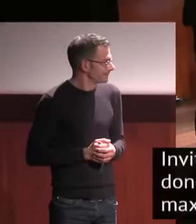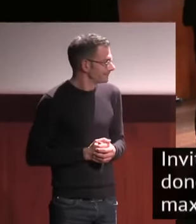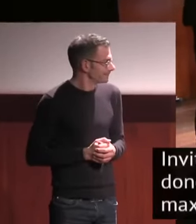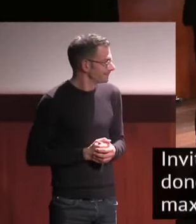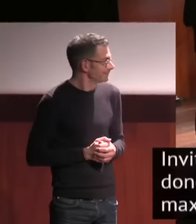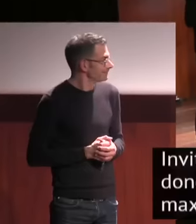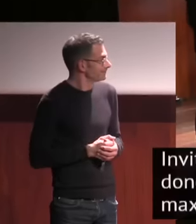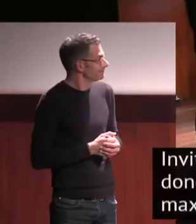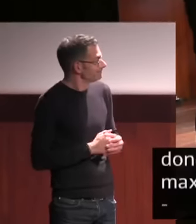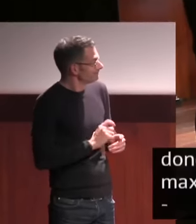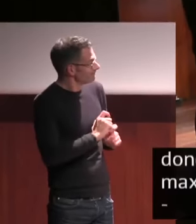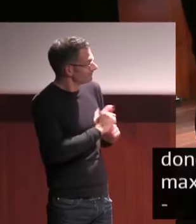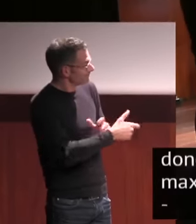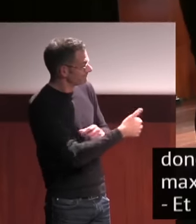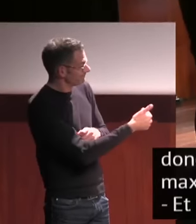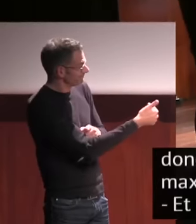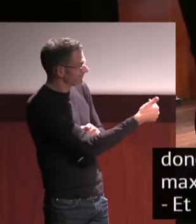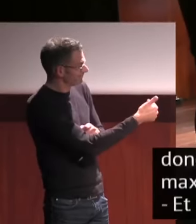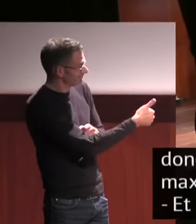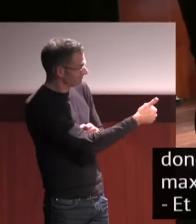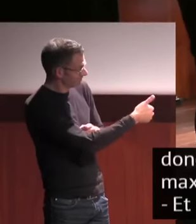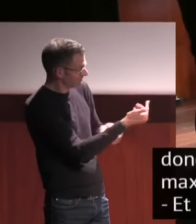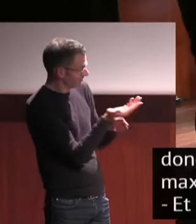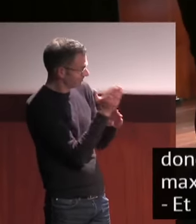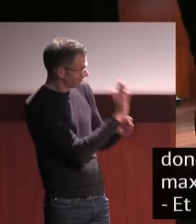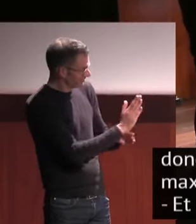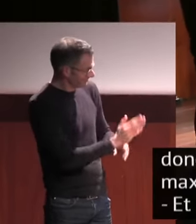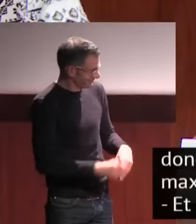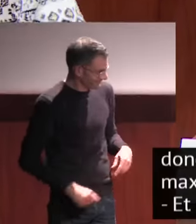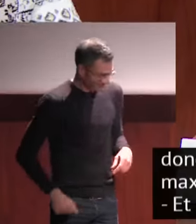Et enfin, nos deux libraires, je vous laisse vous présenter.